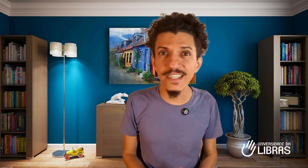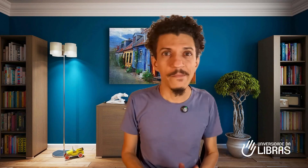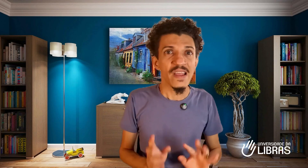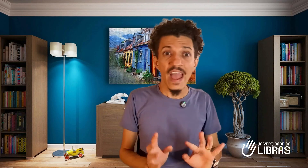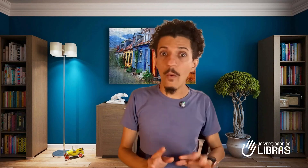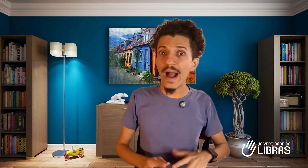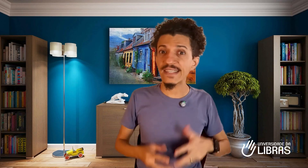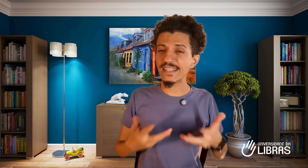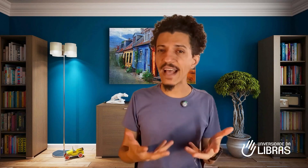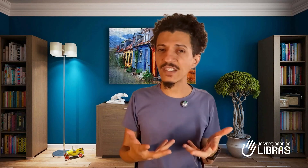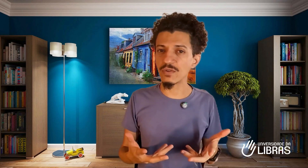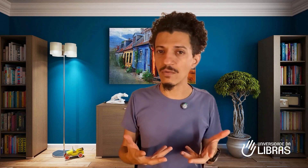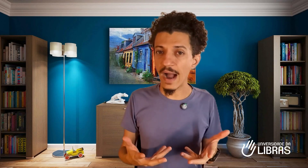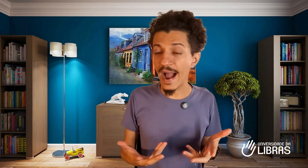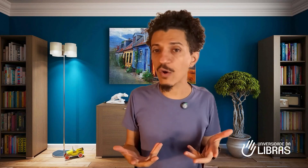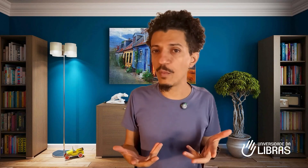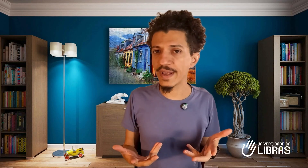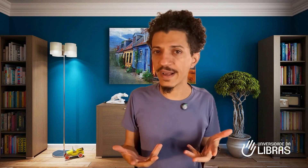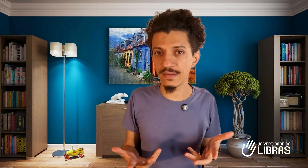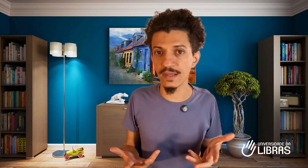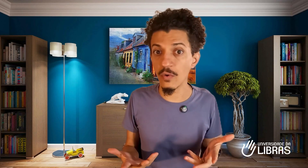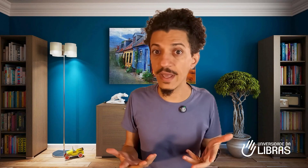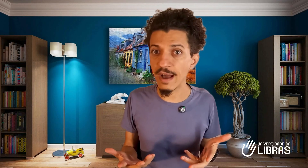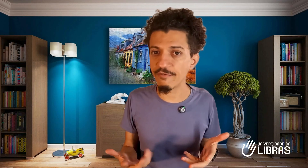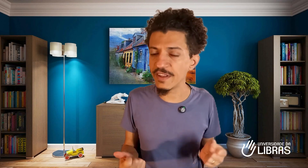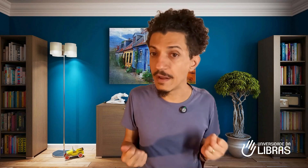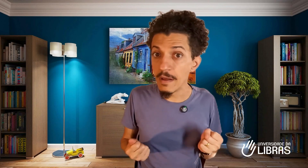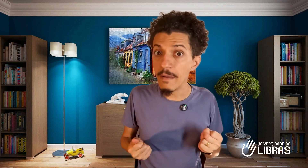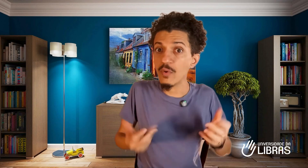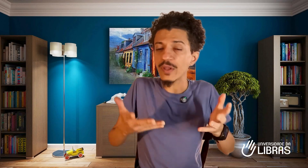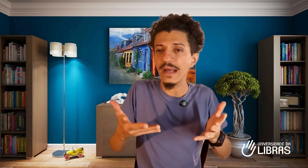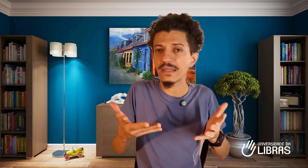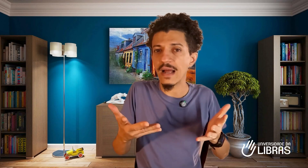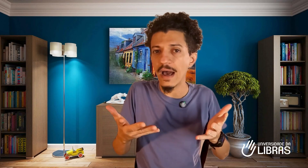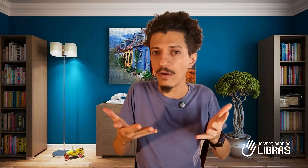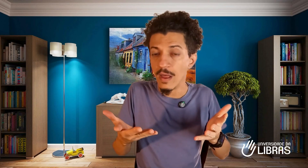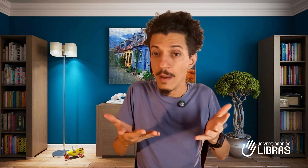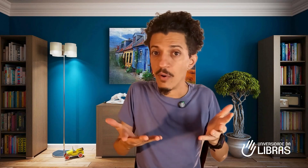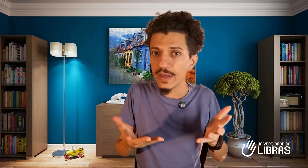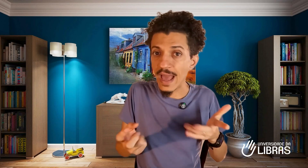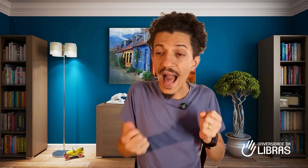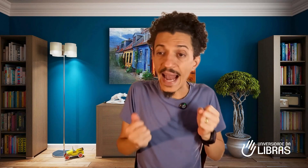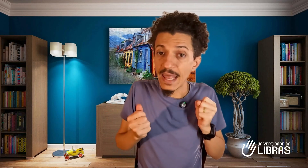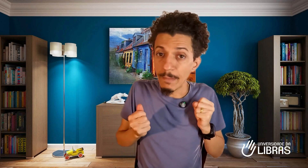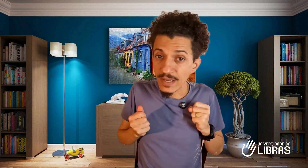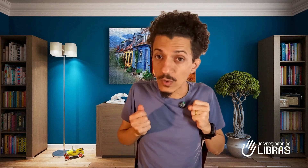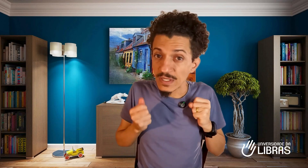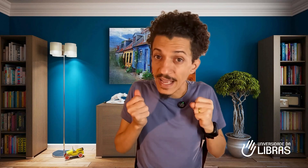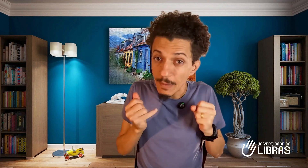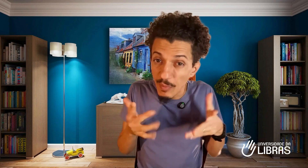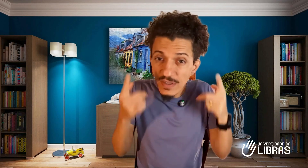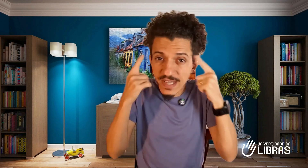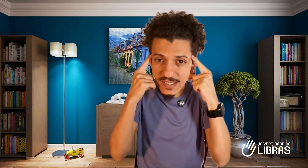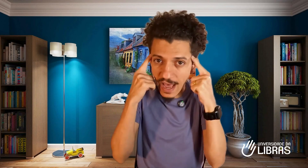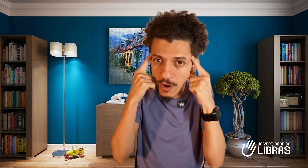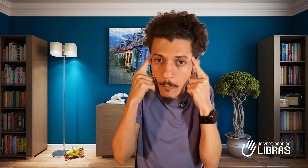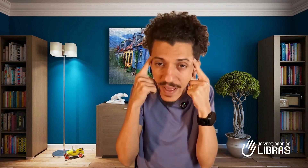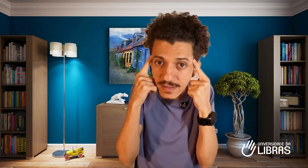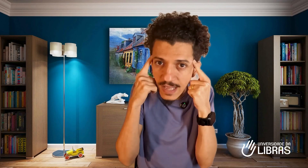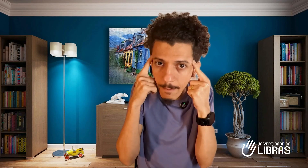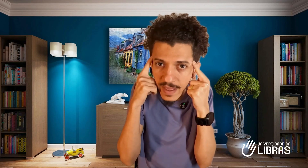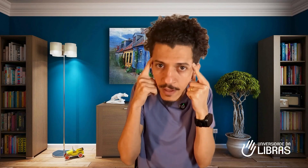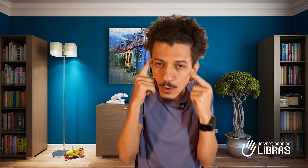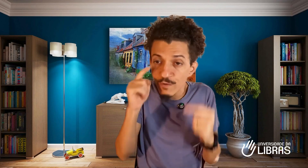Ou seja, é um acesso à comunicação e à vida muito mais claro, porque a Libras consegue processar